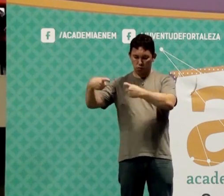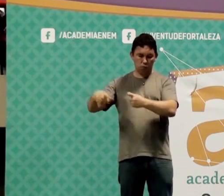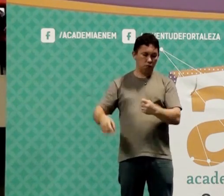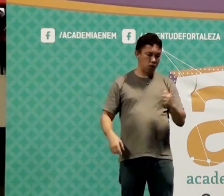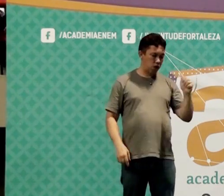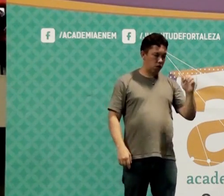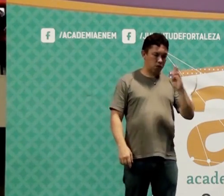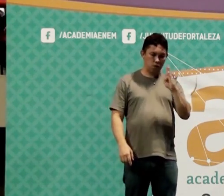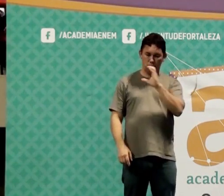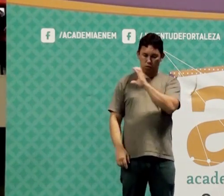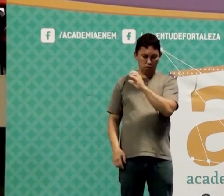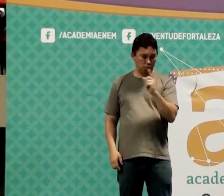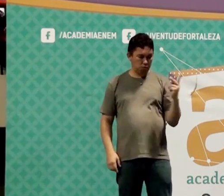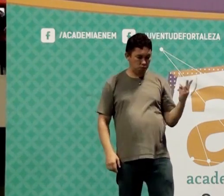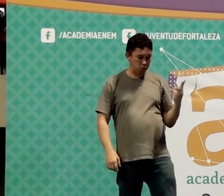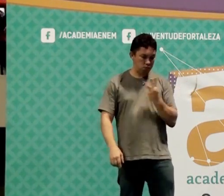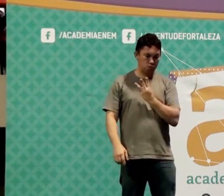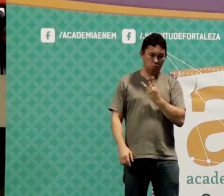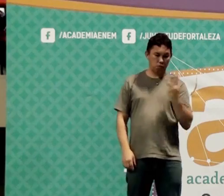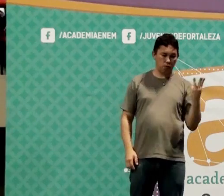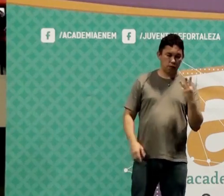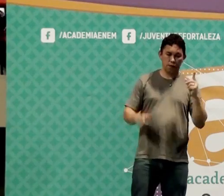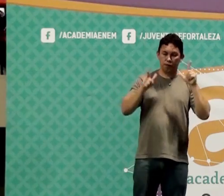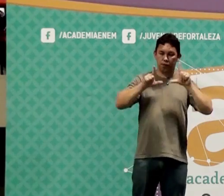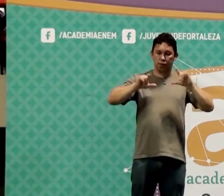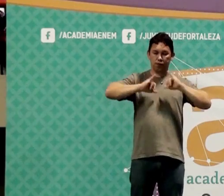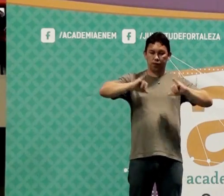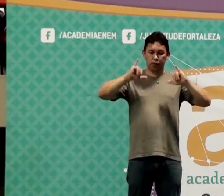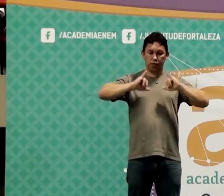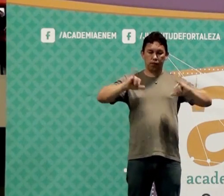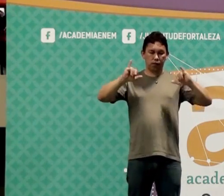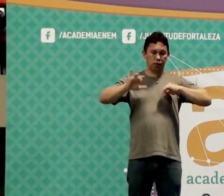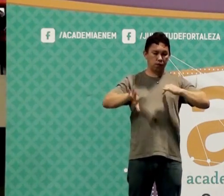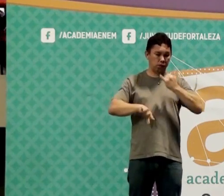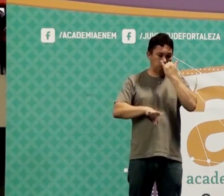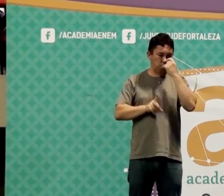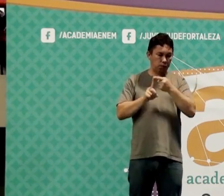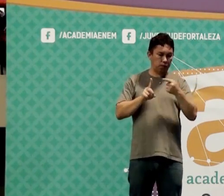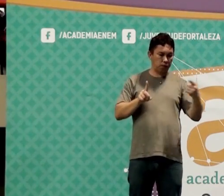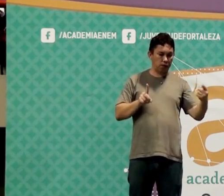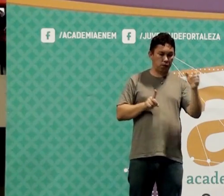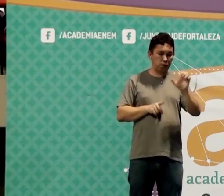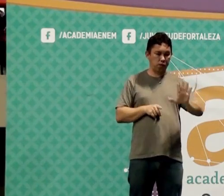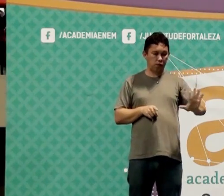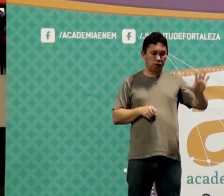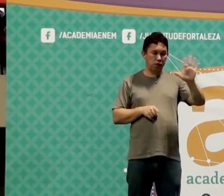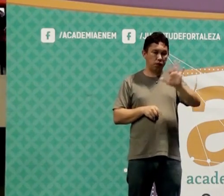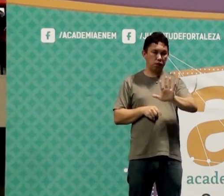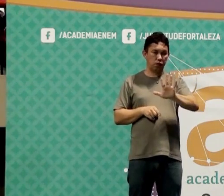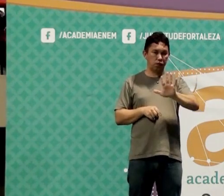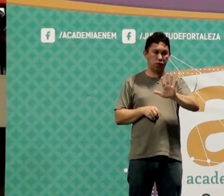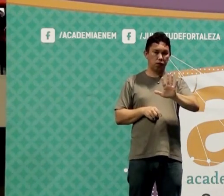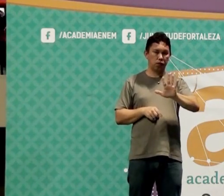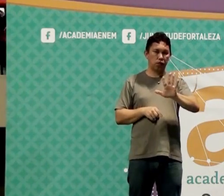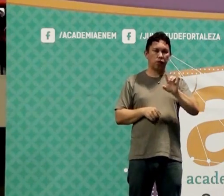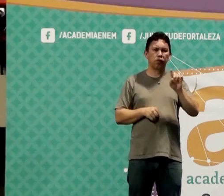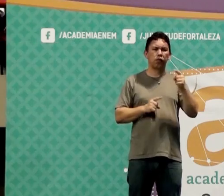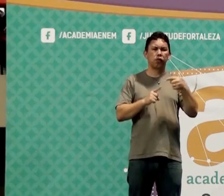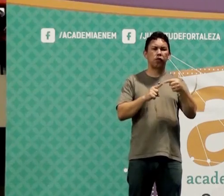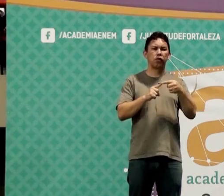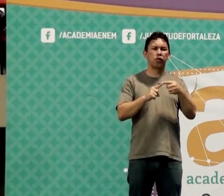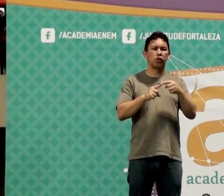Aumenta a tragédia da subnutrição na África. Hashtag fome. B. Gripe